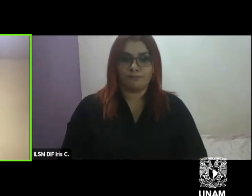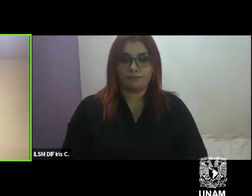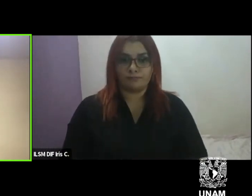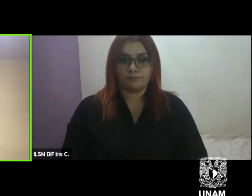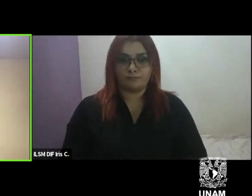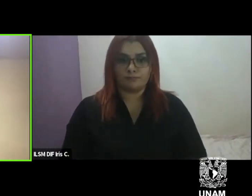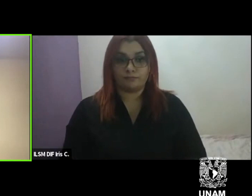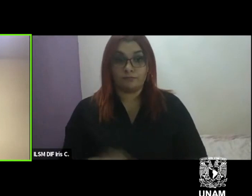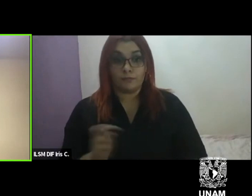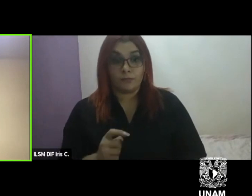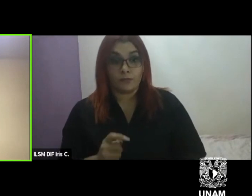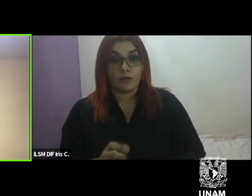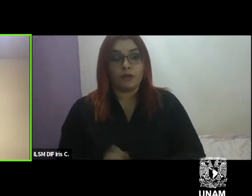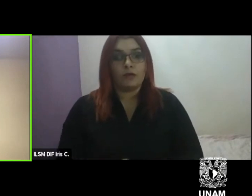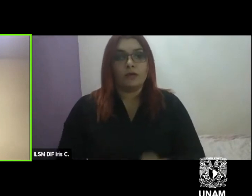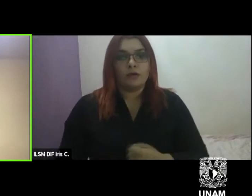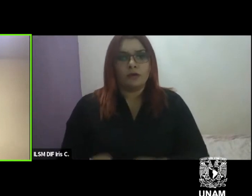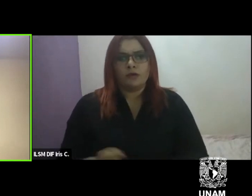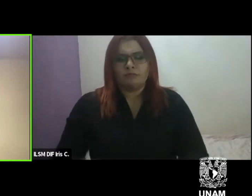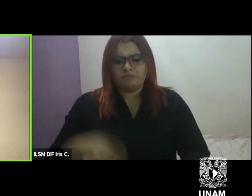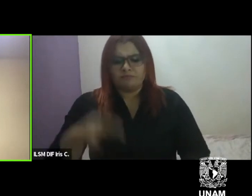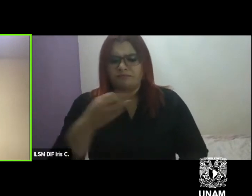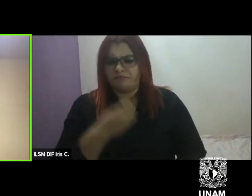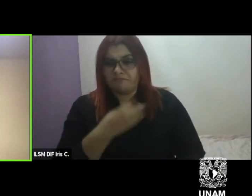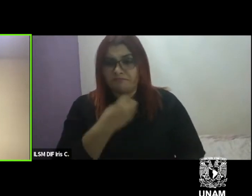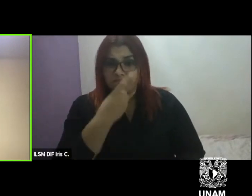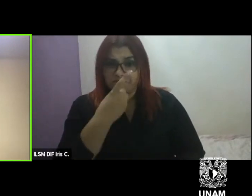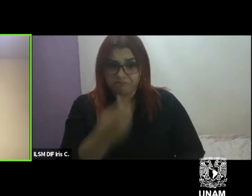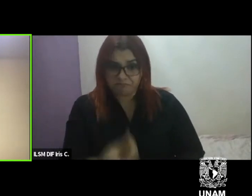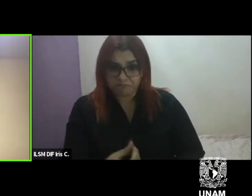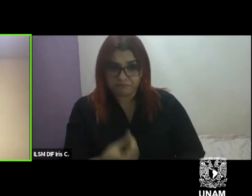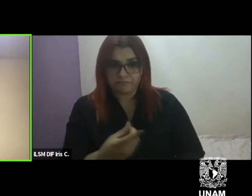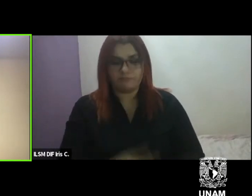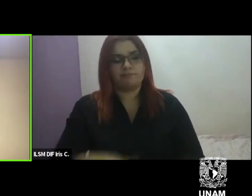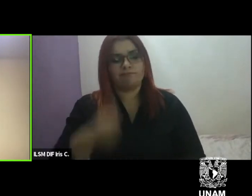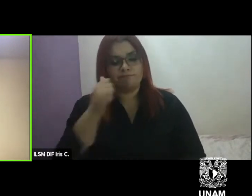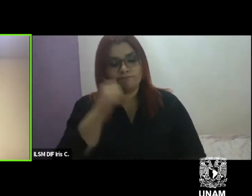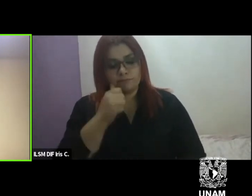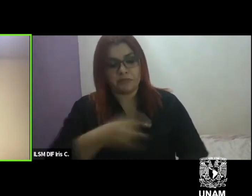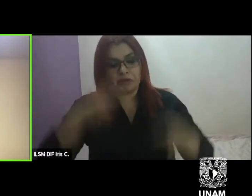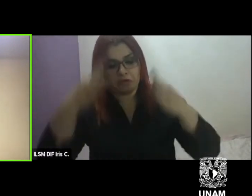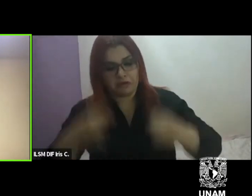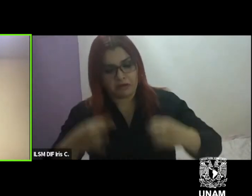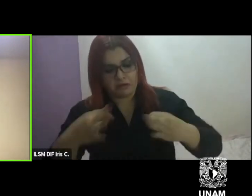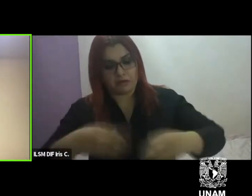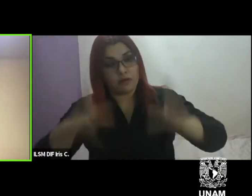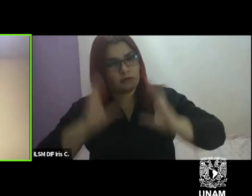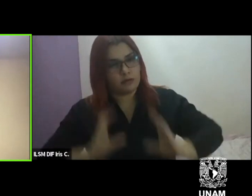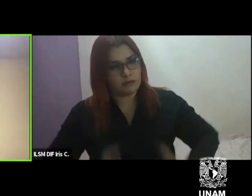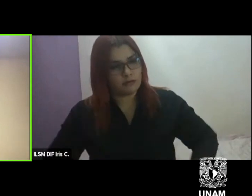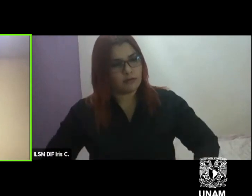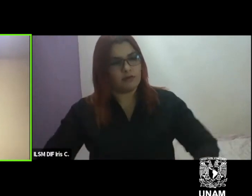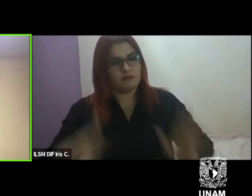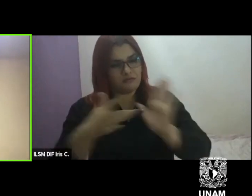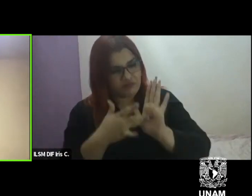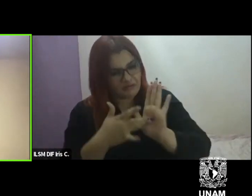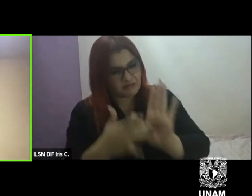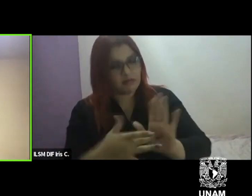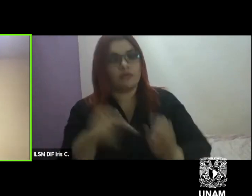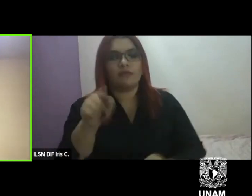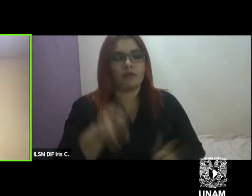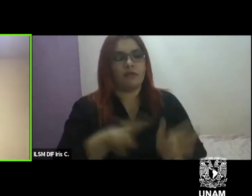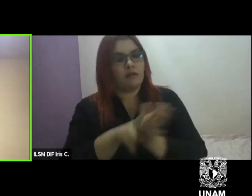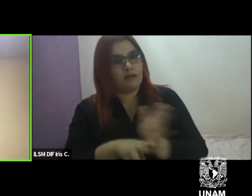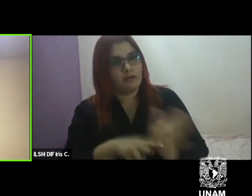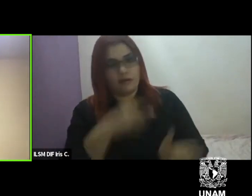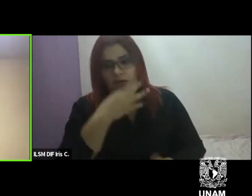ese concepto de integridad corporal obligatoria, que alude a la ficción de un cuerpo normativo, deseable y obligatorio, con todos sus